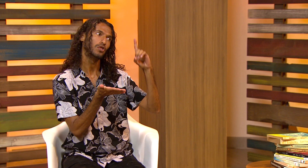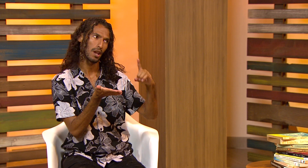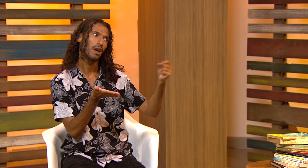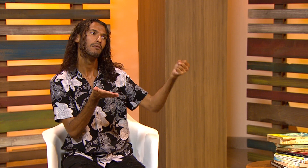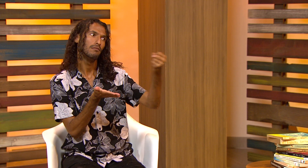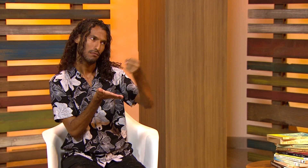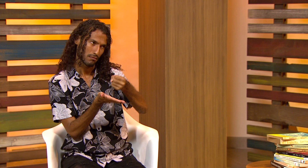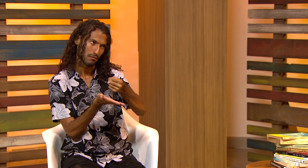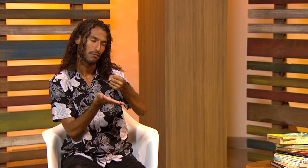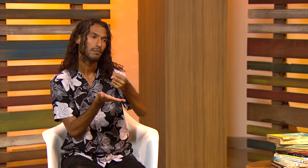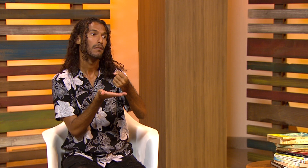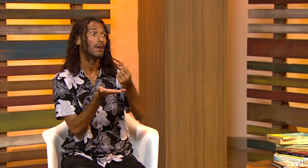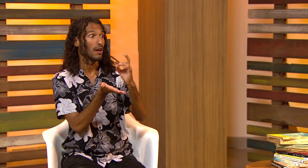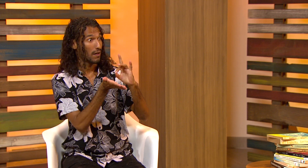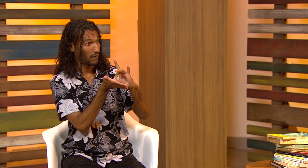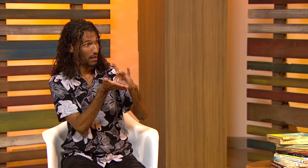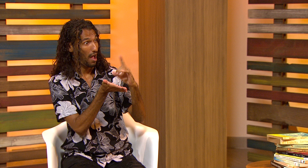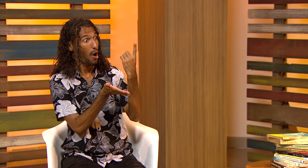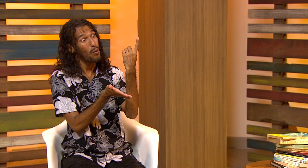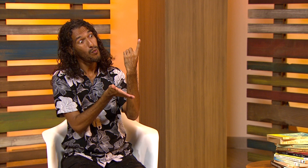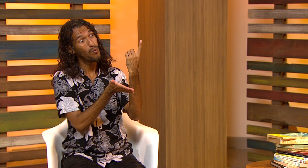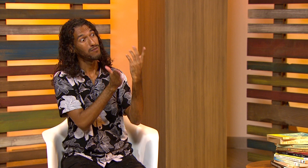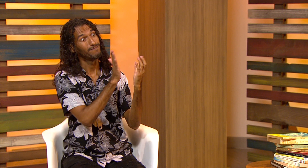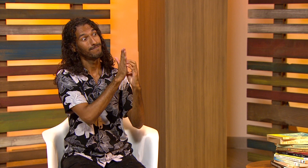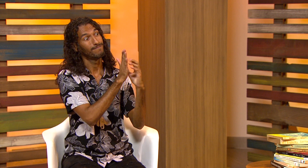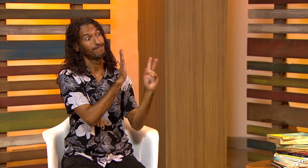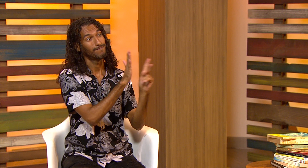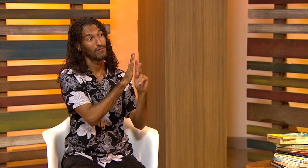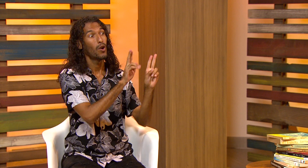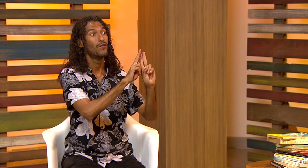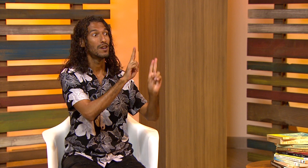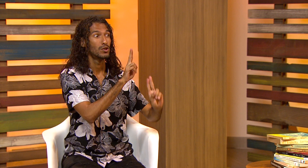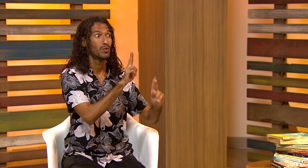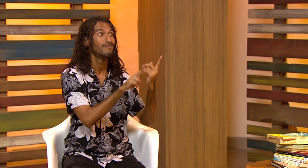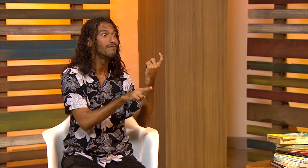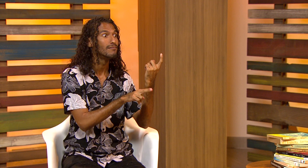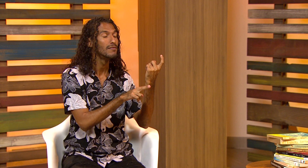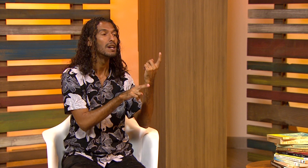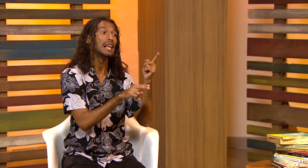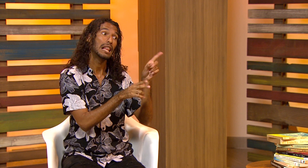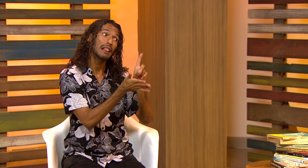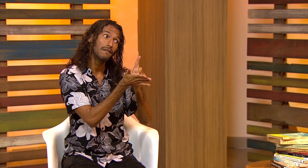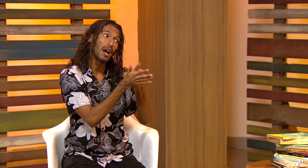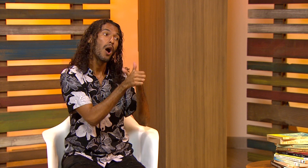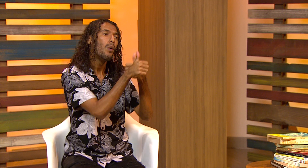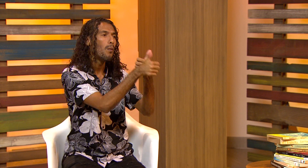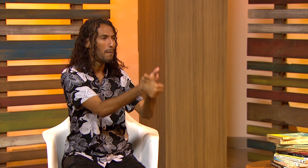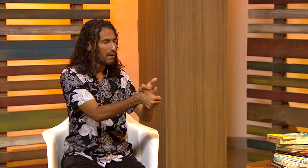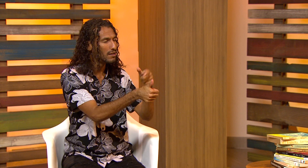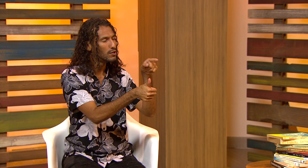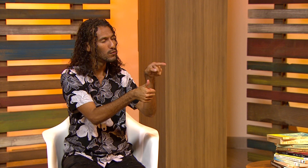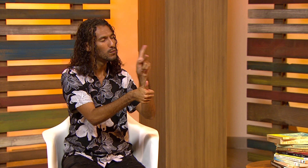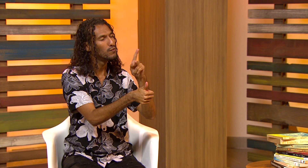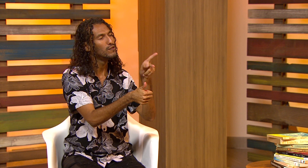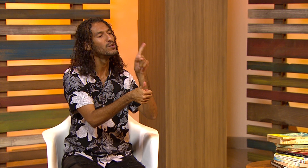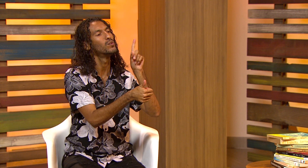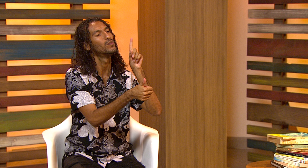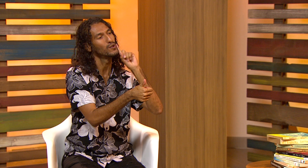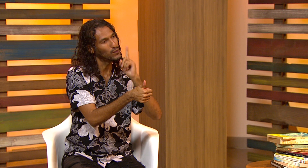de Libras contratados, pois sendo eu o único aluno surdo da universidade, eu queria saber se a faculdade